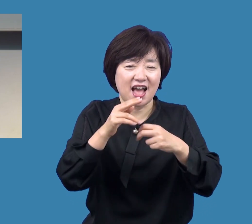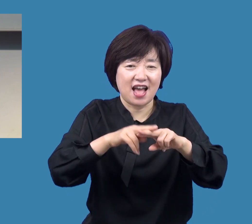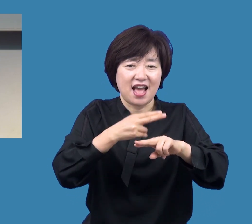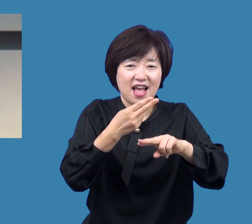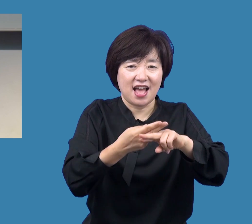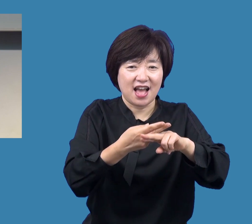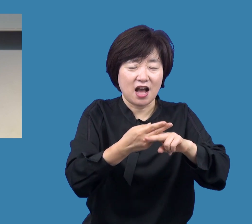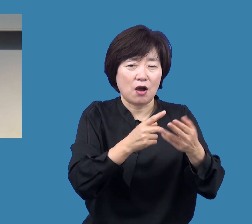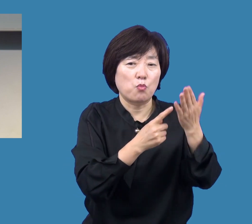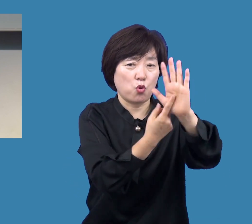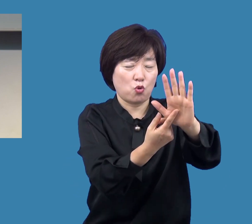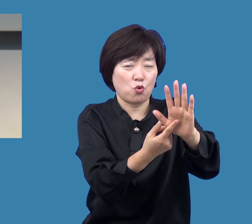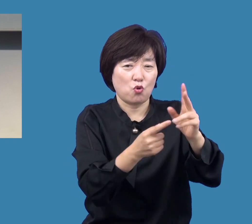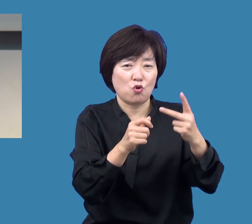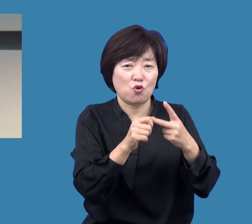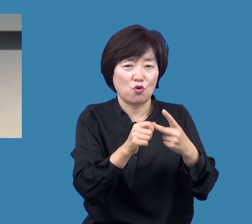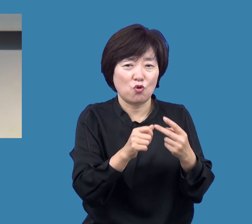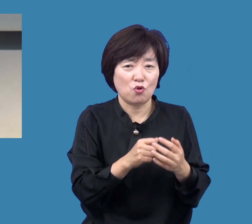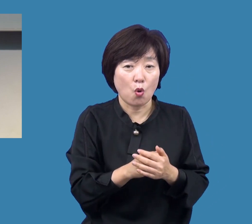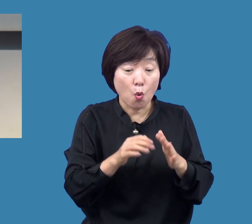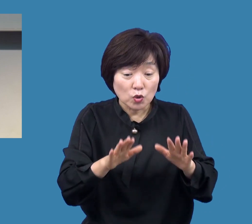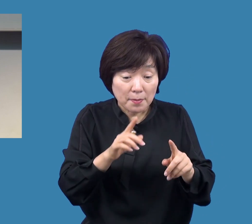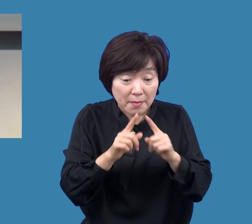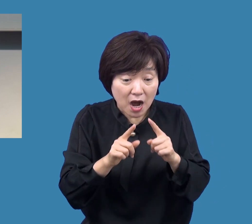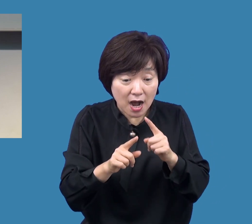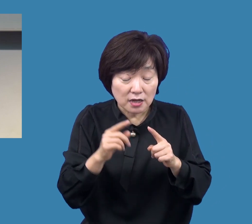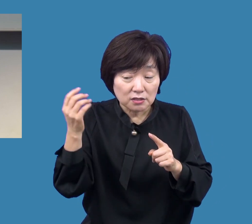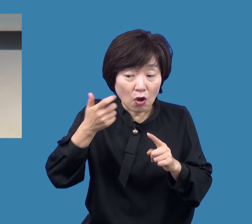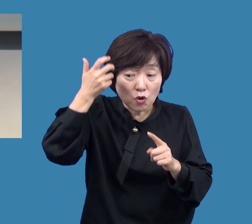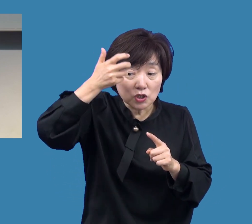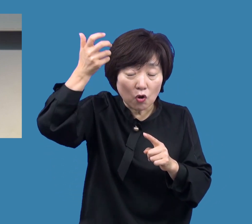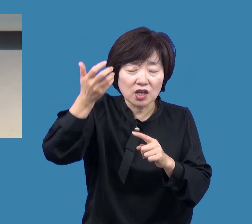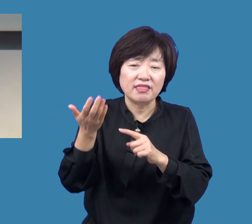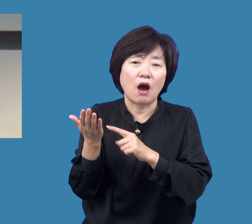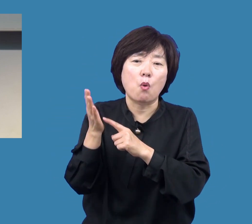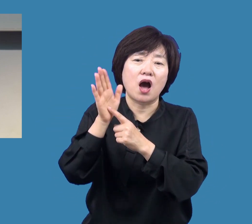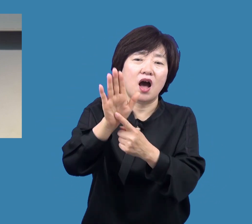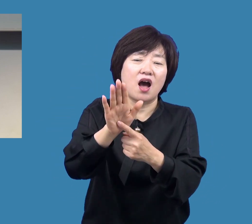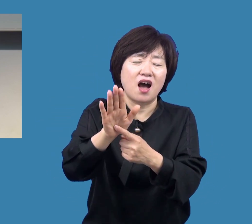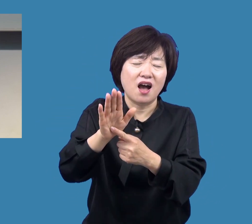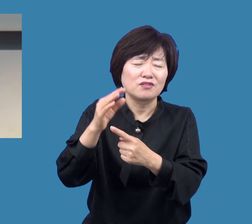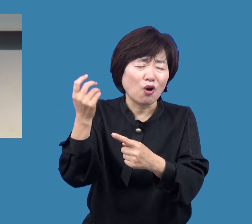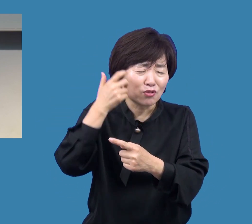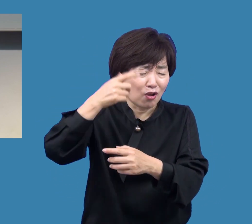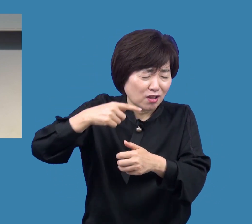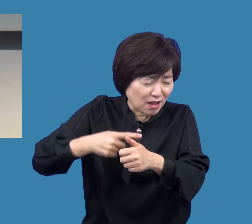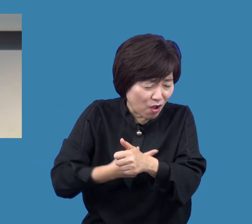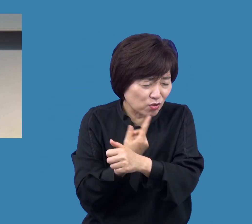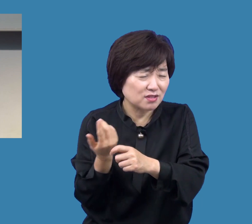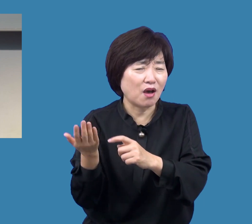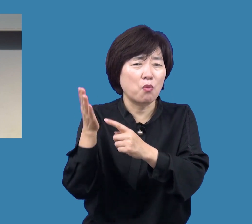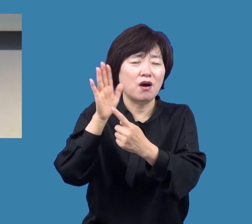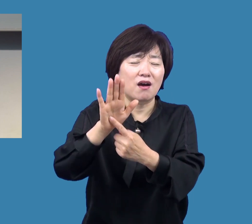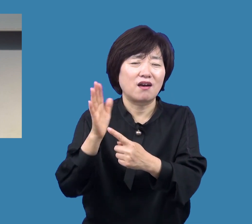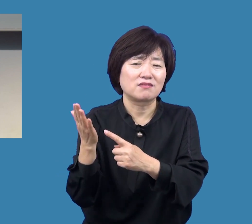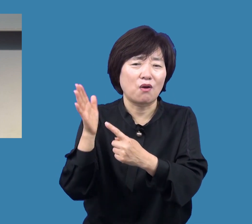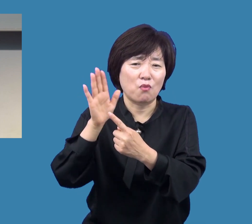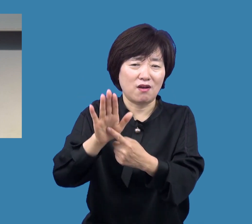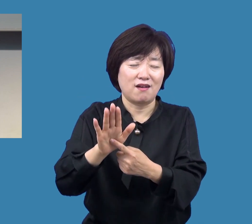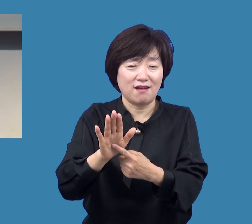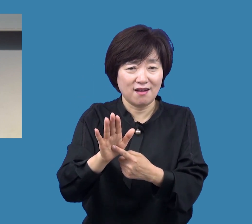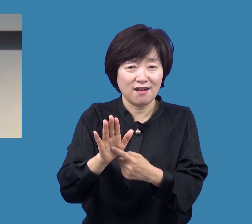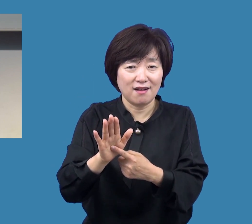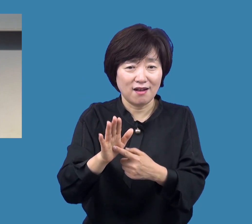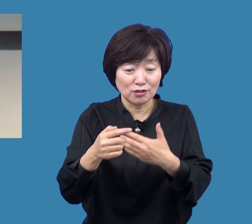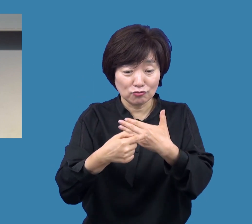은사들이 나타납니다. 그래서 오늘 본문에도 보시면 성령의 나타내심이라 그랬어요. 성령께서는 보여지게 나타내시는 파트가